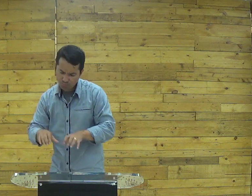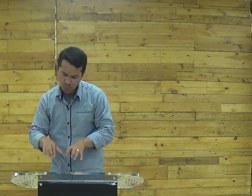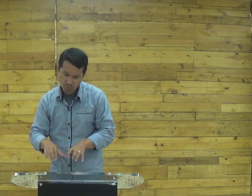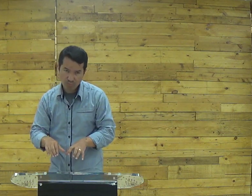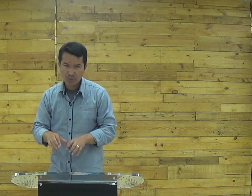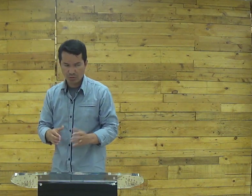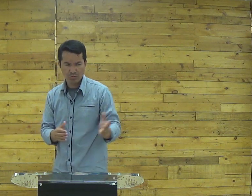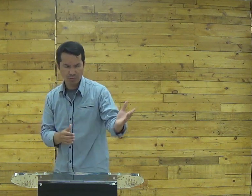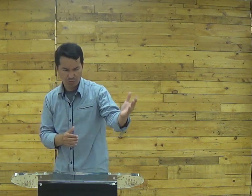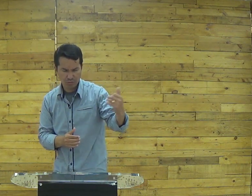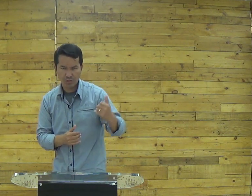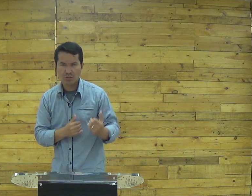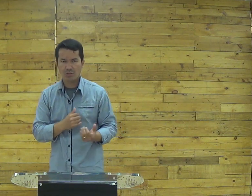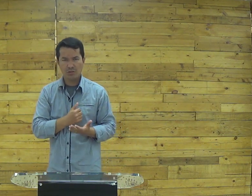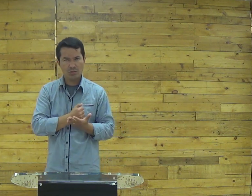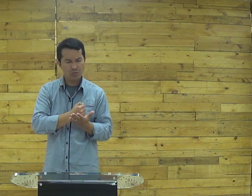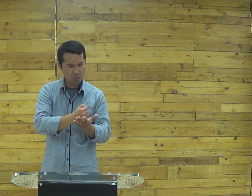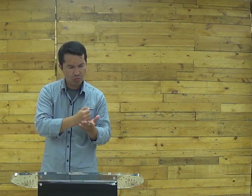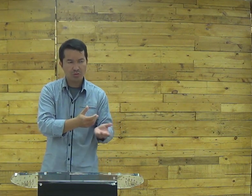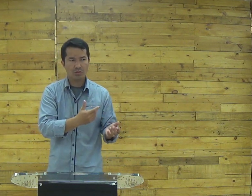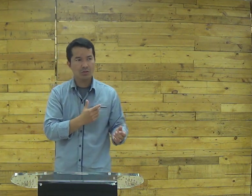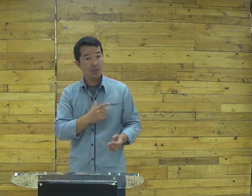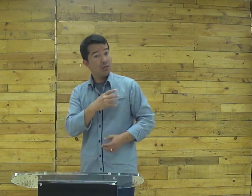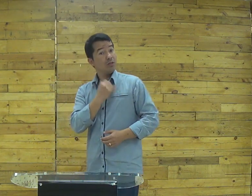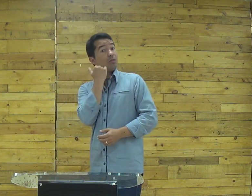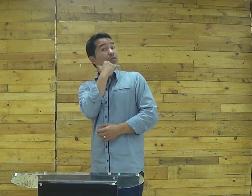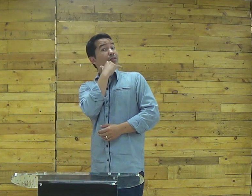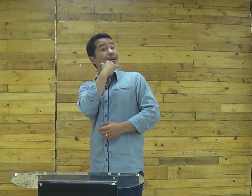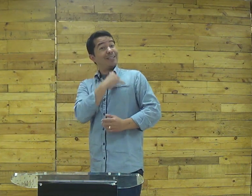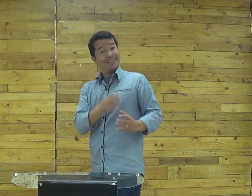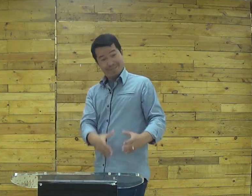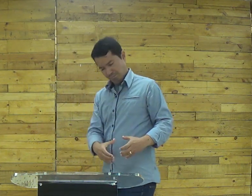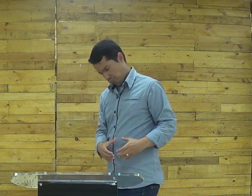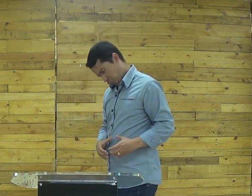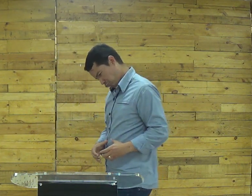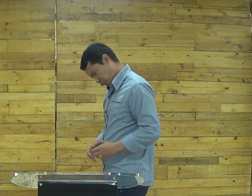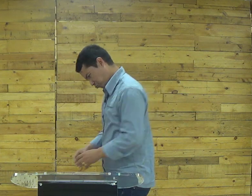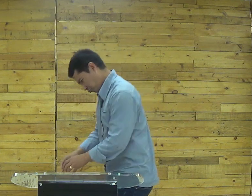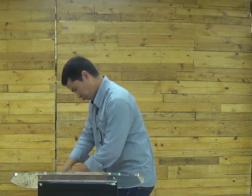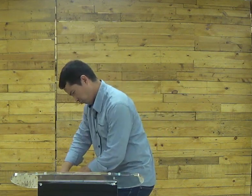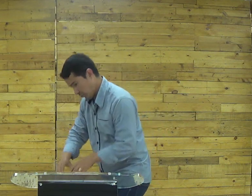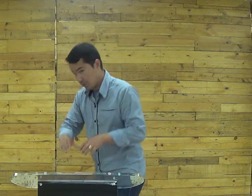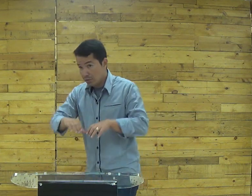Abraão, então, monta um altar. De